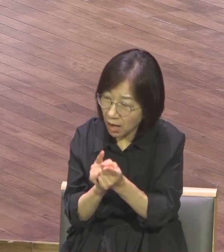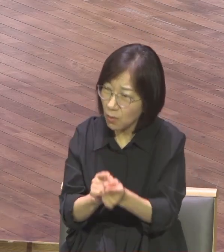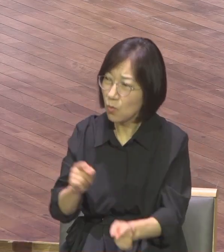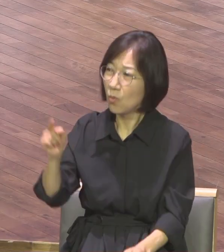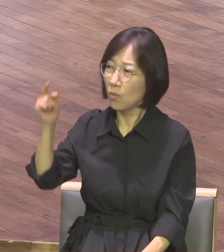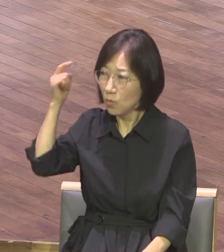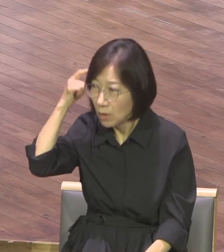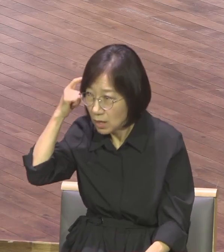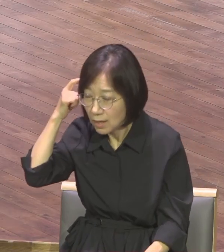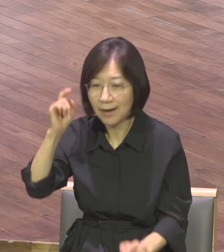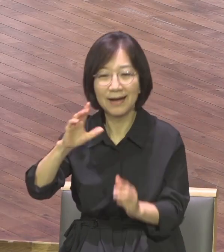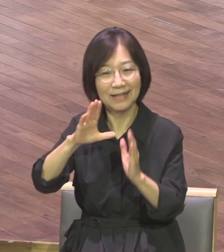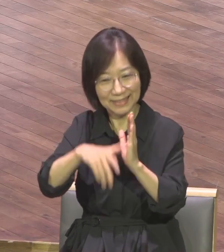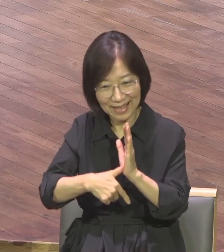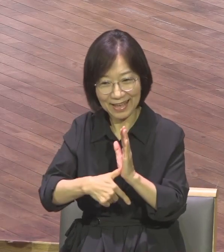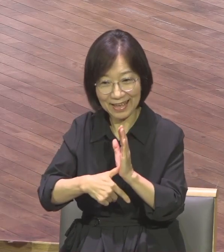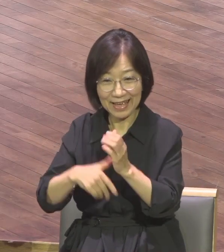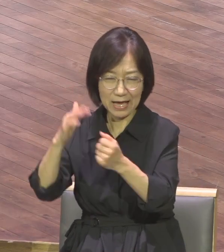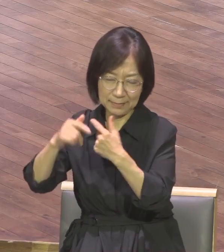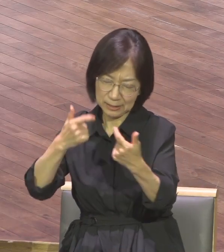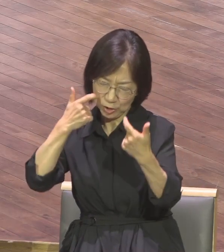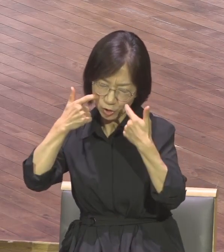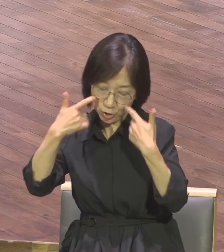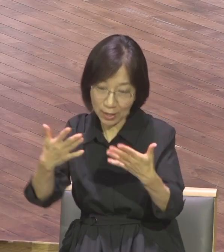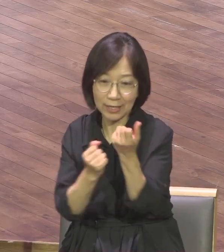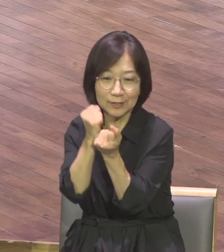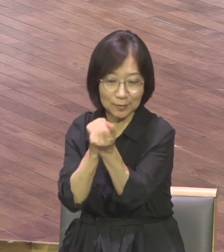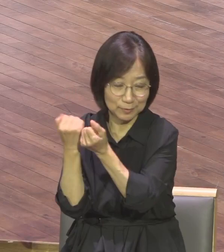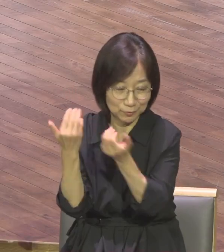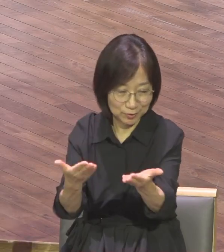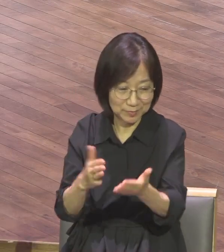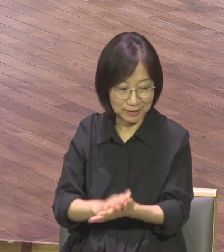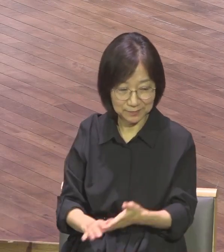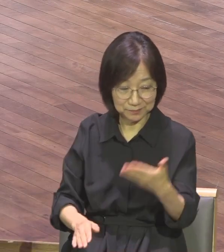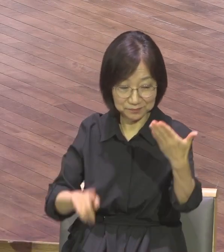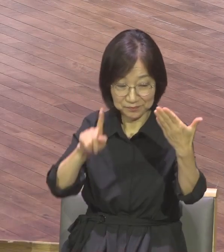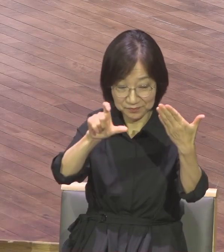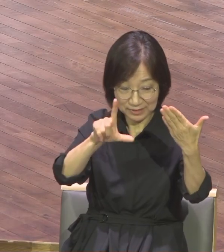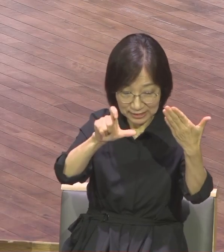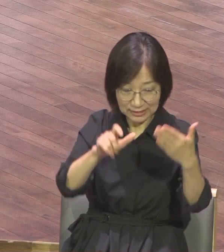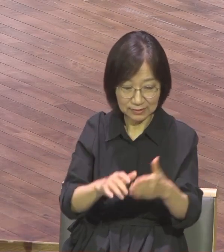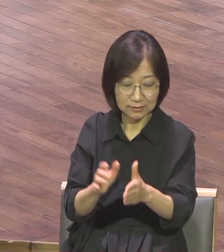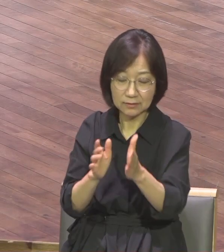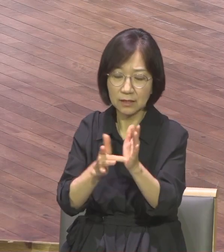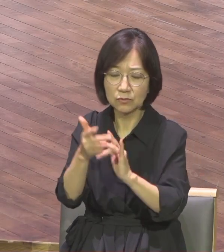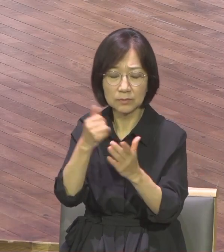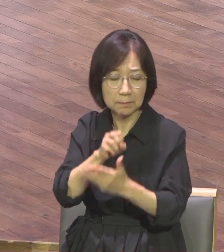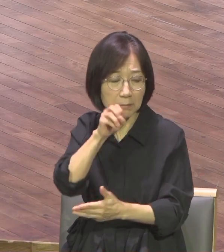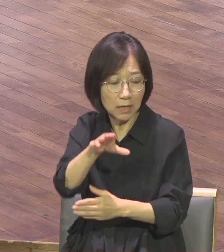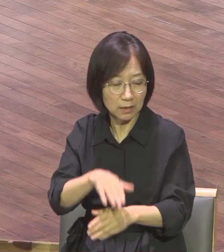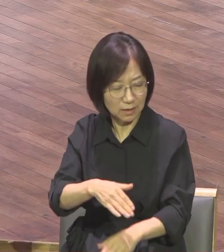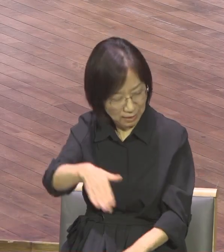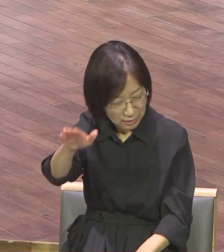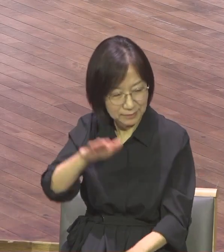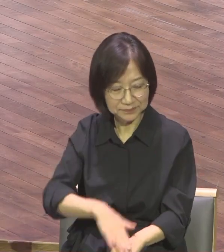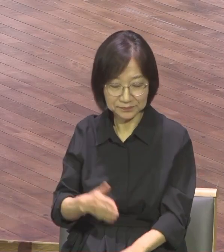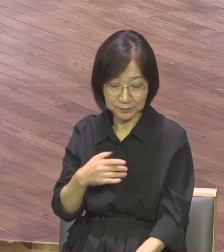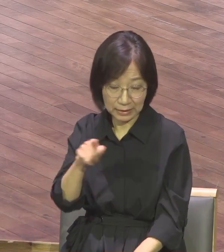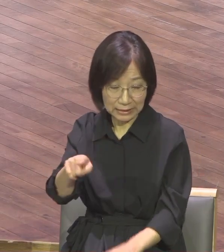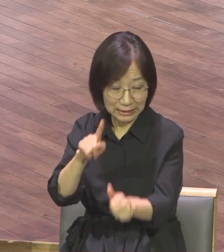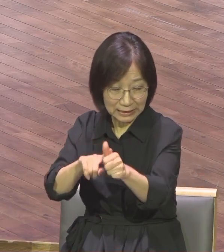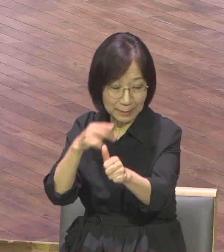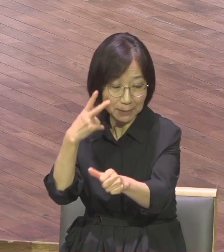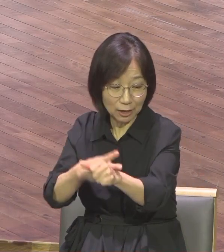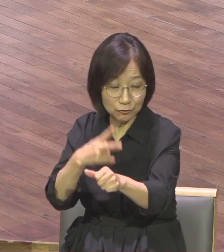명분을 분명한 이유를 말씀해 주십니다. 15절입니다. 주께서 이르시되 가라. 이 사람은 내